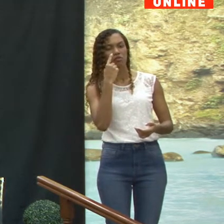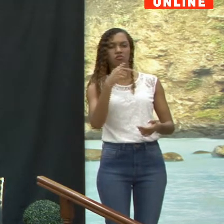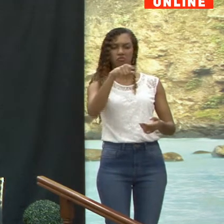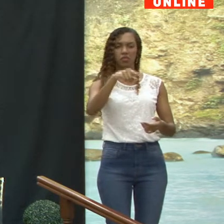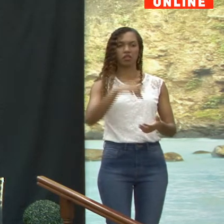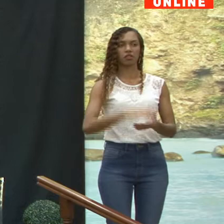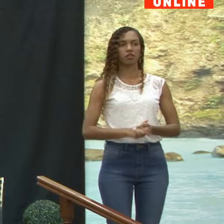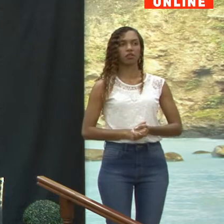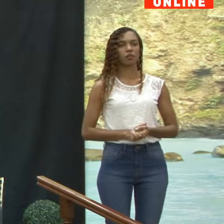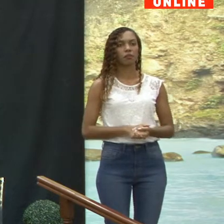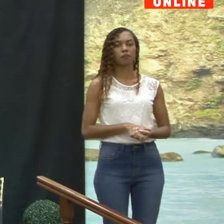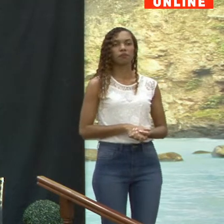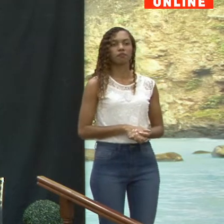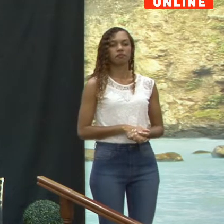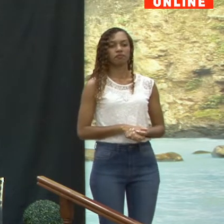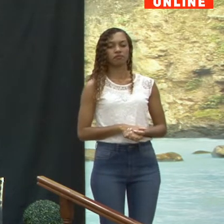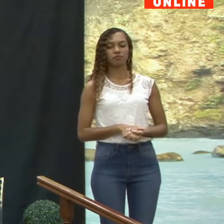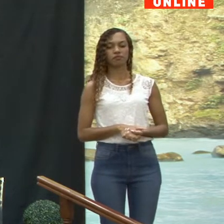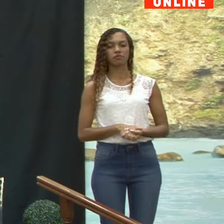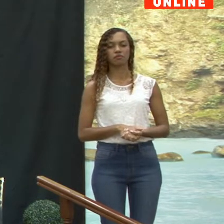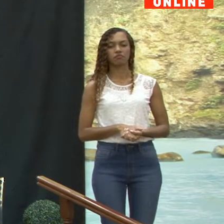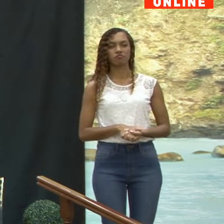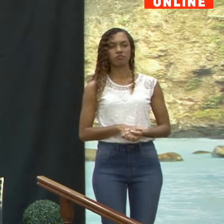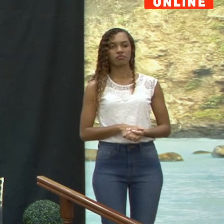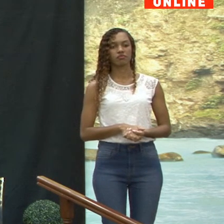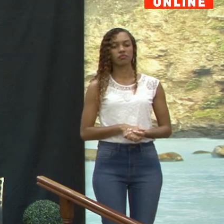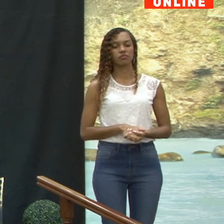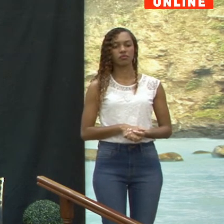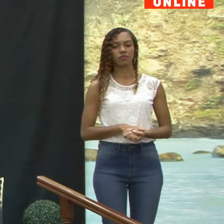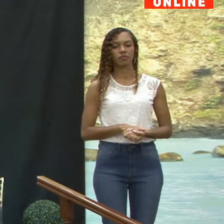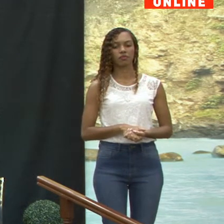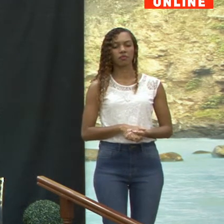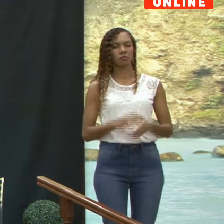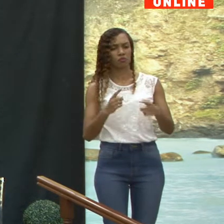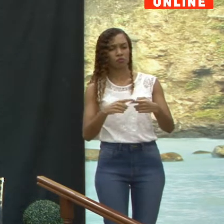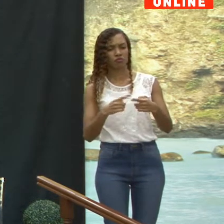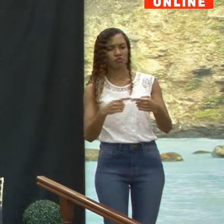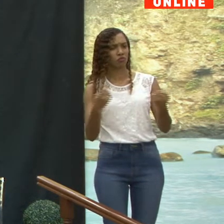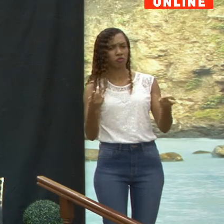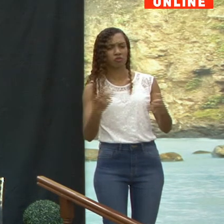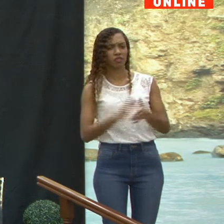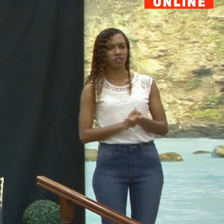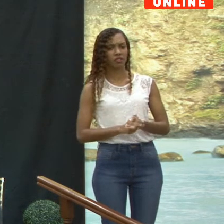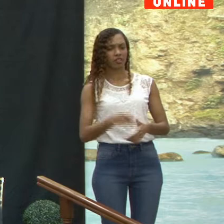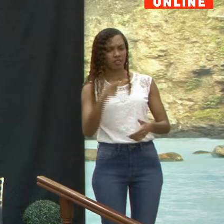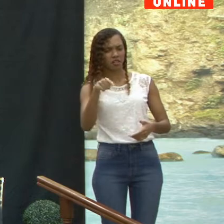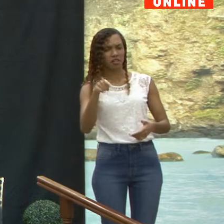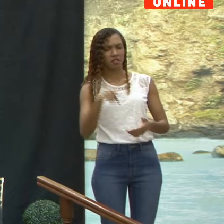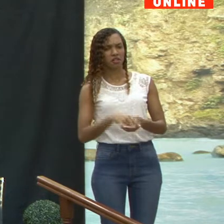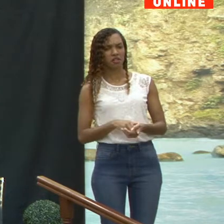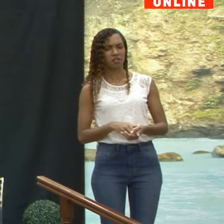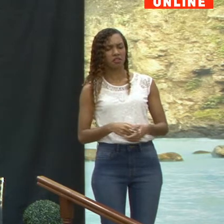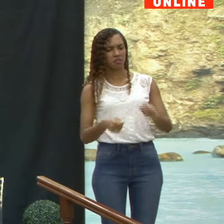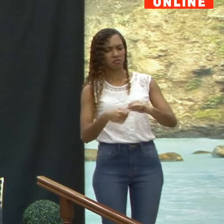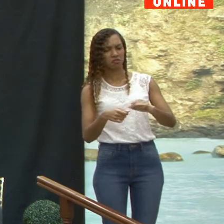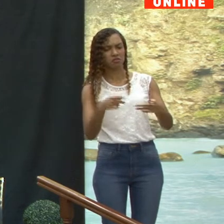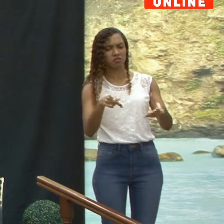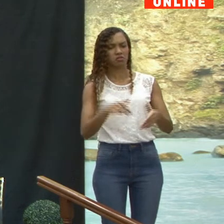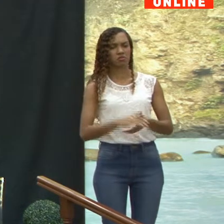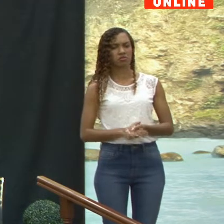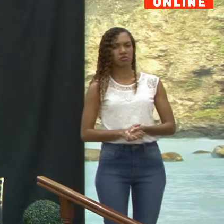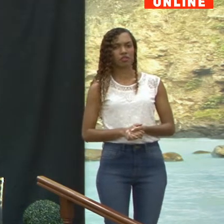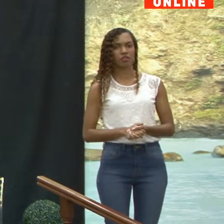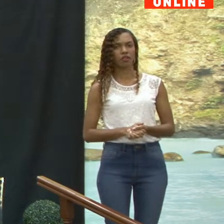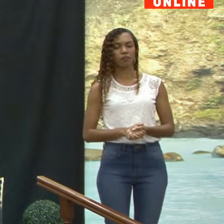petulante, que sujeito petulante, como é que pode fazer isso? E cada vez que ela metia a mão no saco de